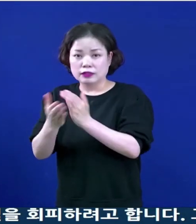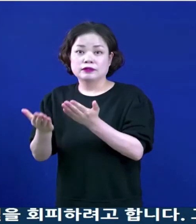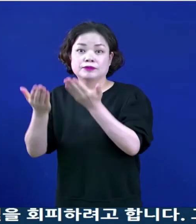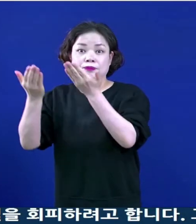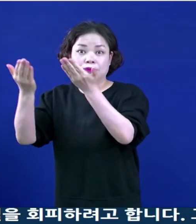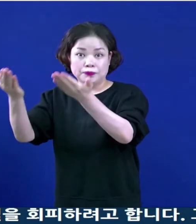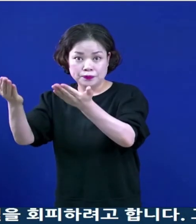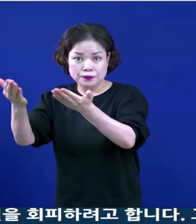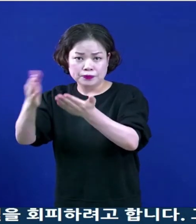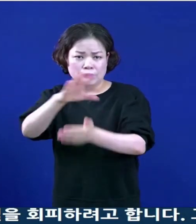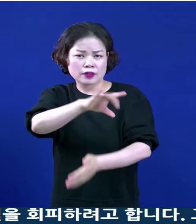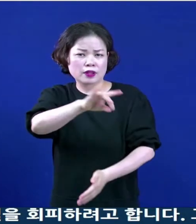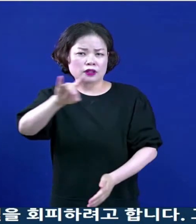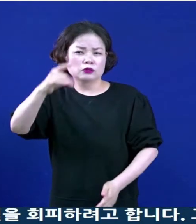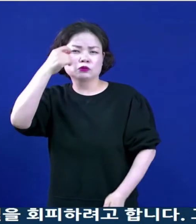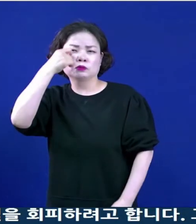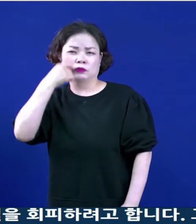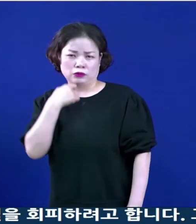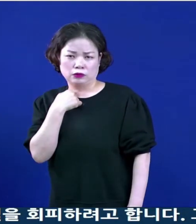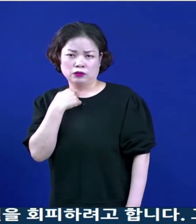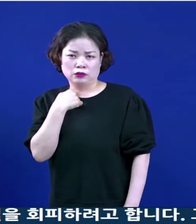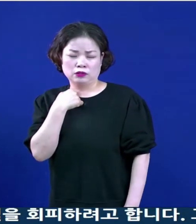분이십니다. 때로 눈물 흘리셨습니다.